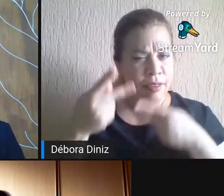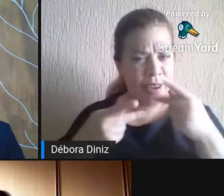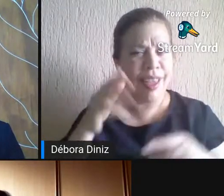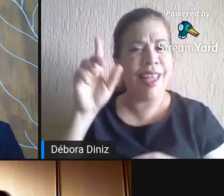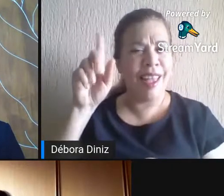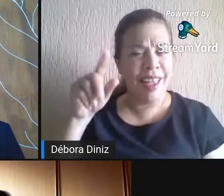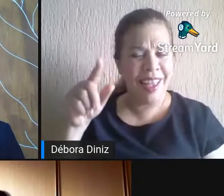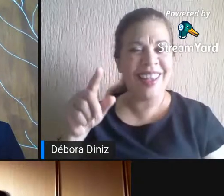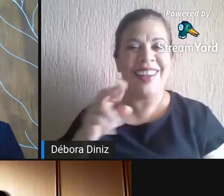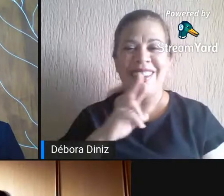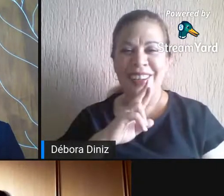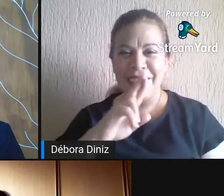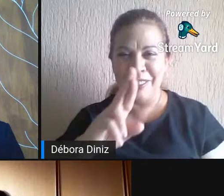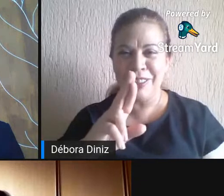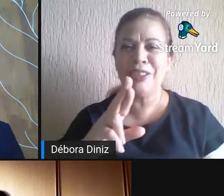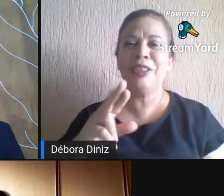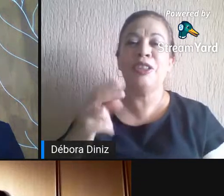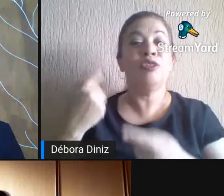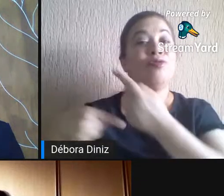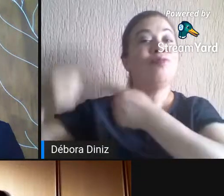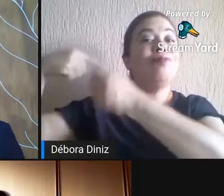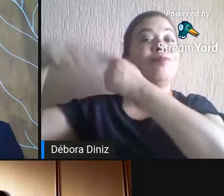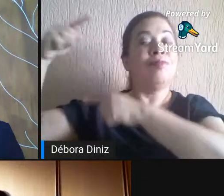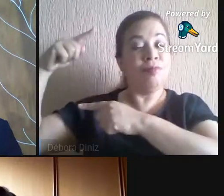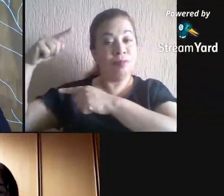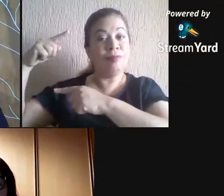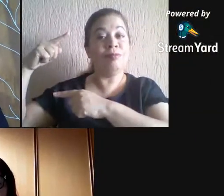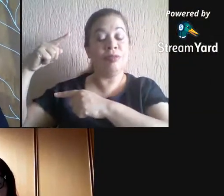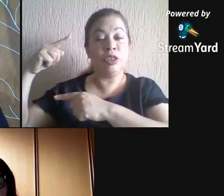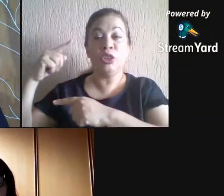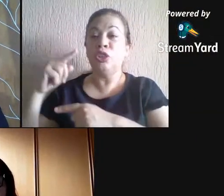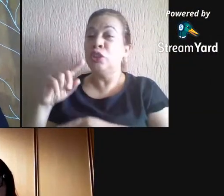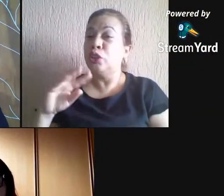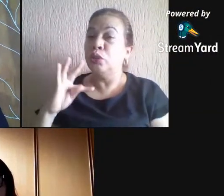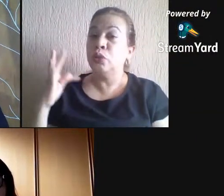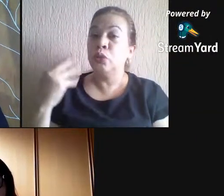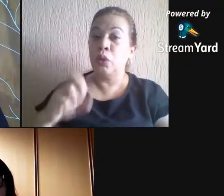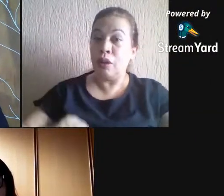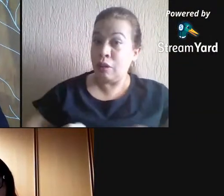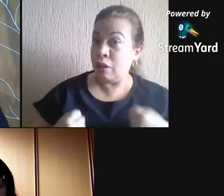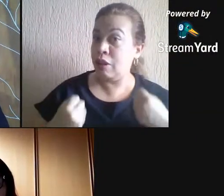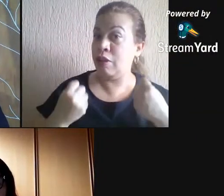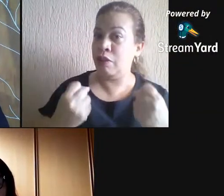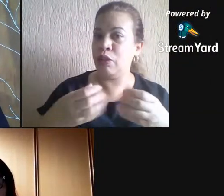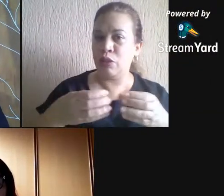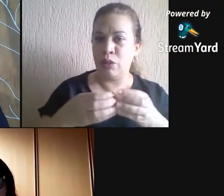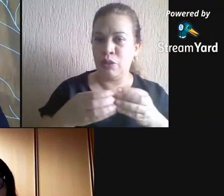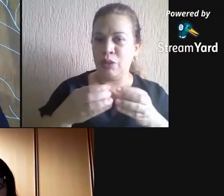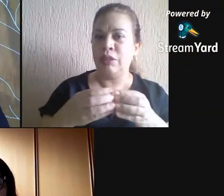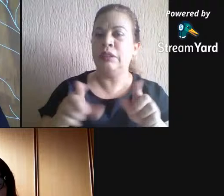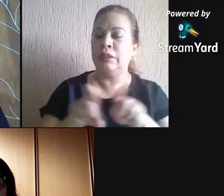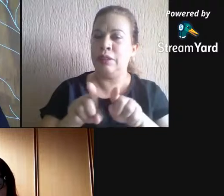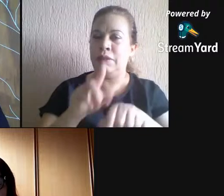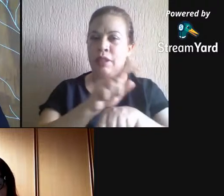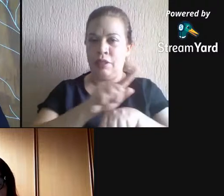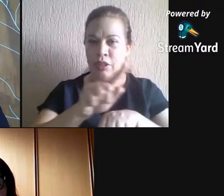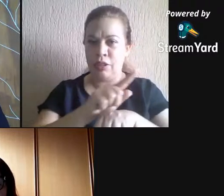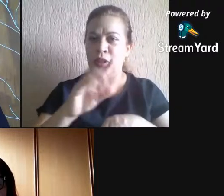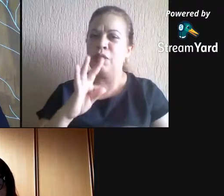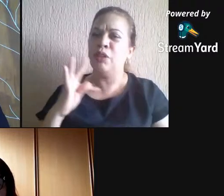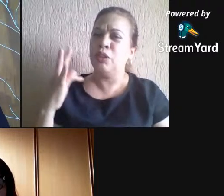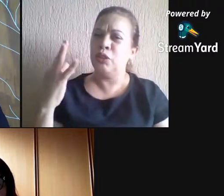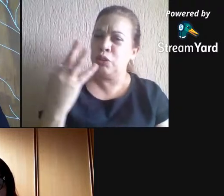resultado inequívoco do sucesso e de comprometimento do esforço coletivo, tanto da gestão quanto de todos aqueles que fazem